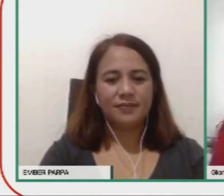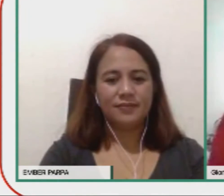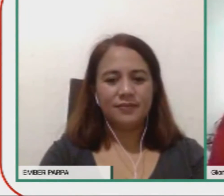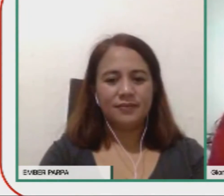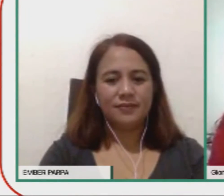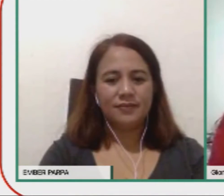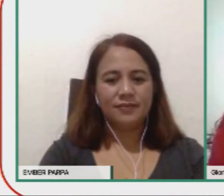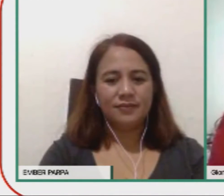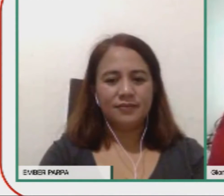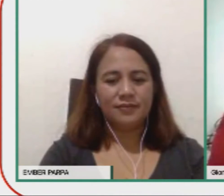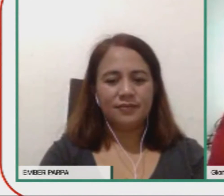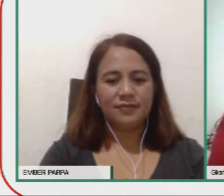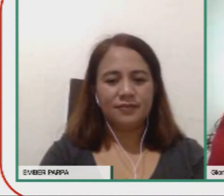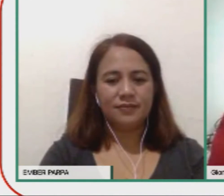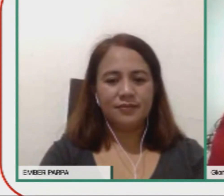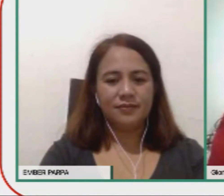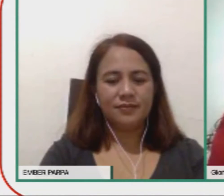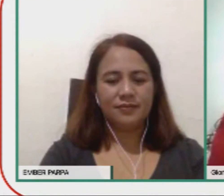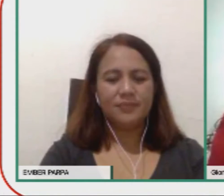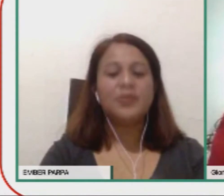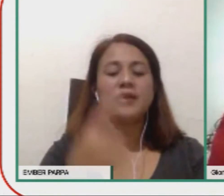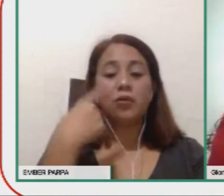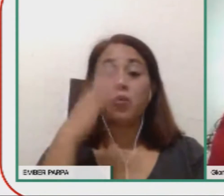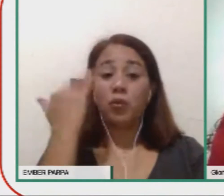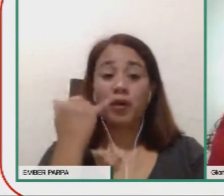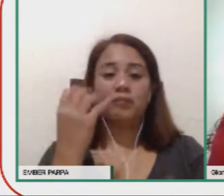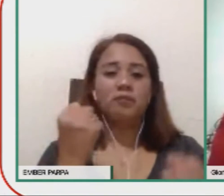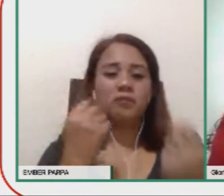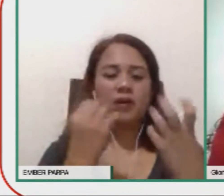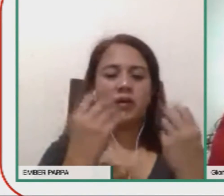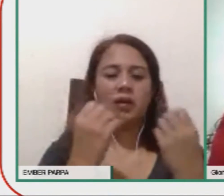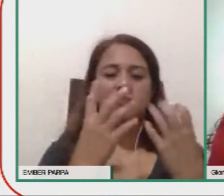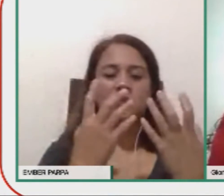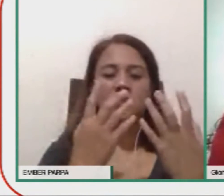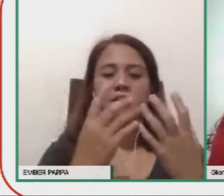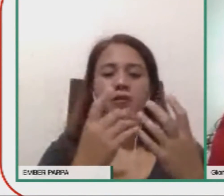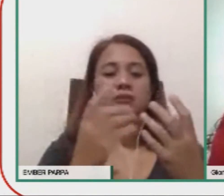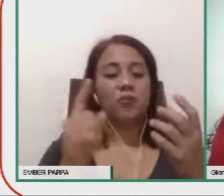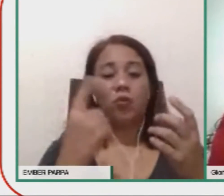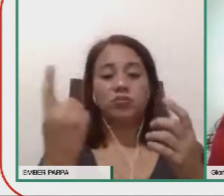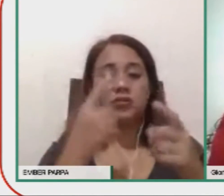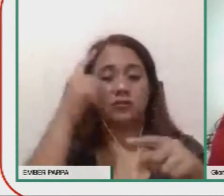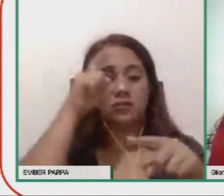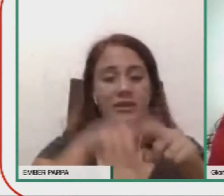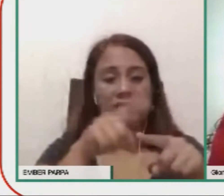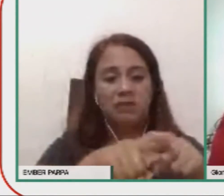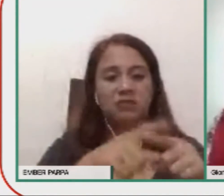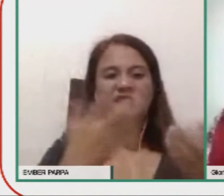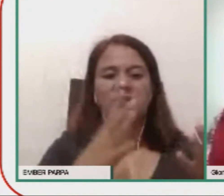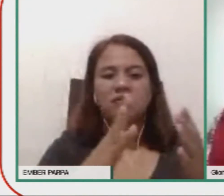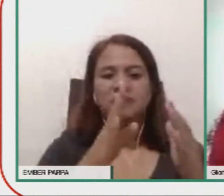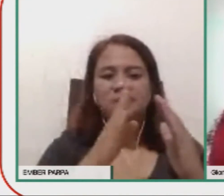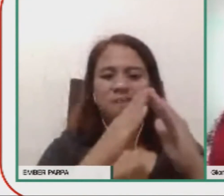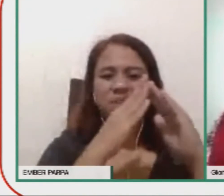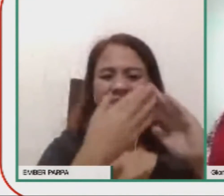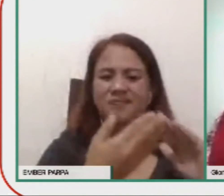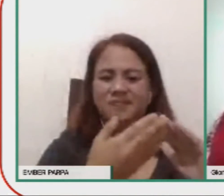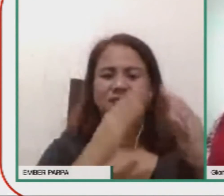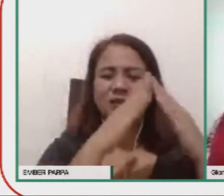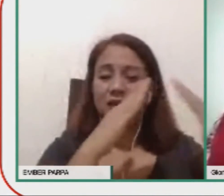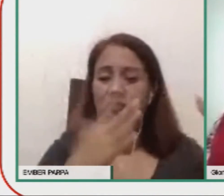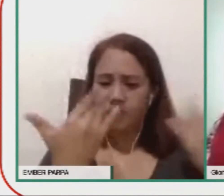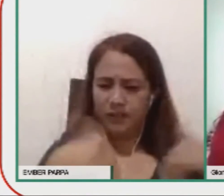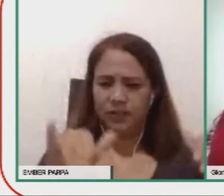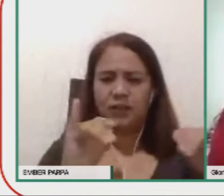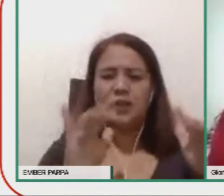Napakarami nito at kasi maraming walang umuupa lang nakatira sa barong-barong. So, but still,